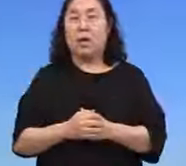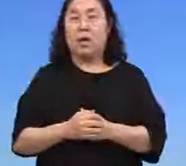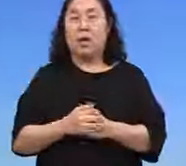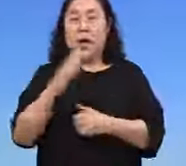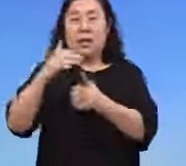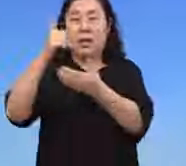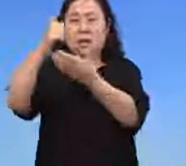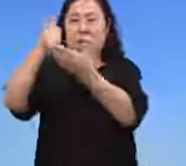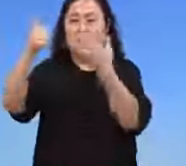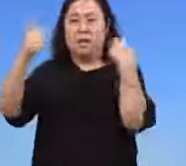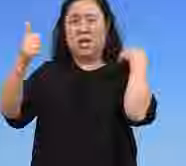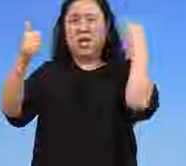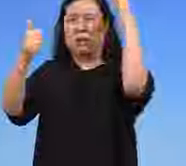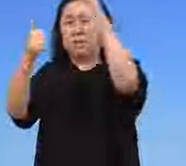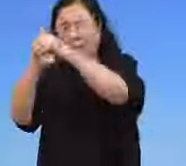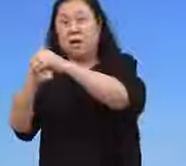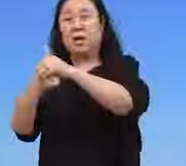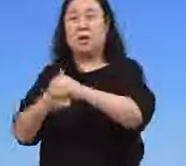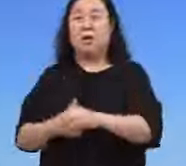하나님은 가장